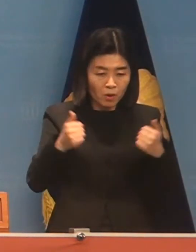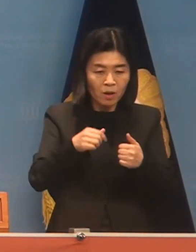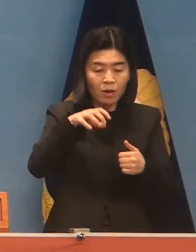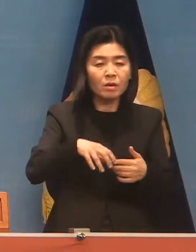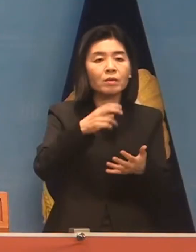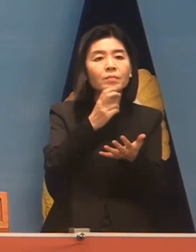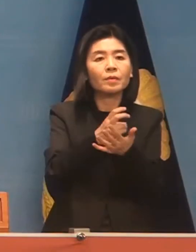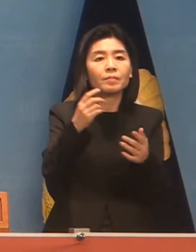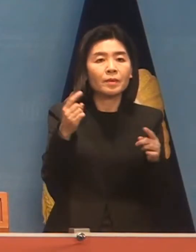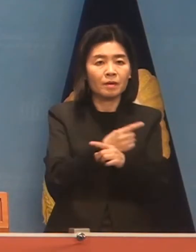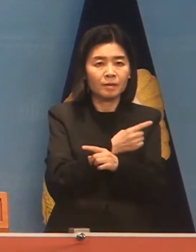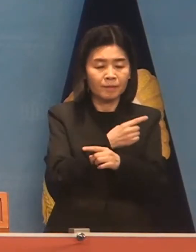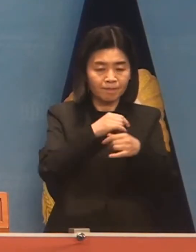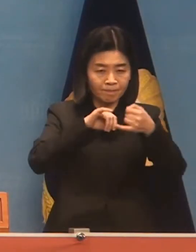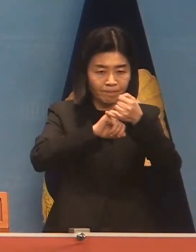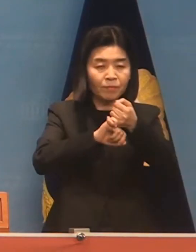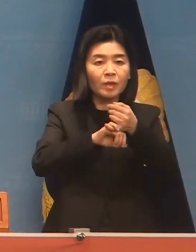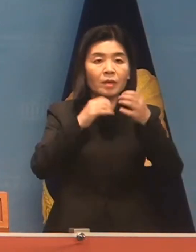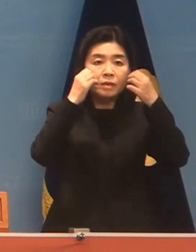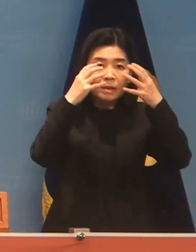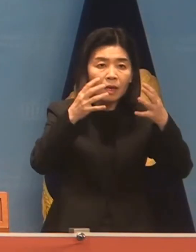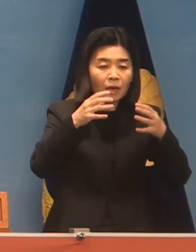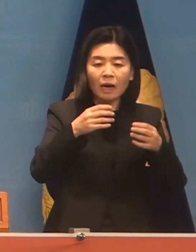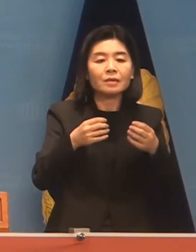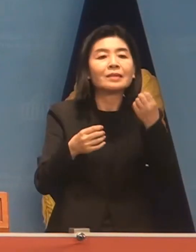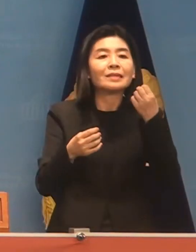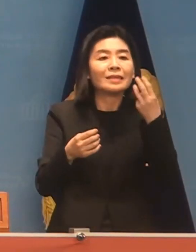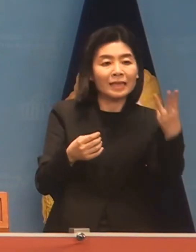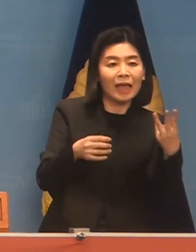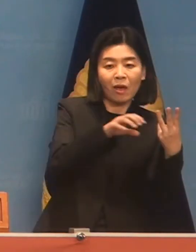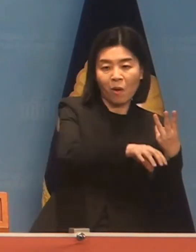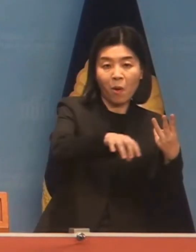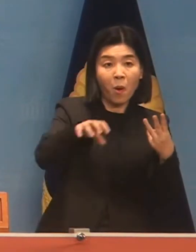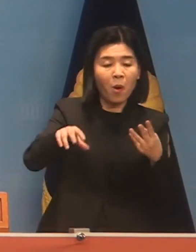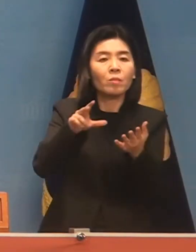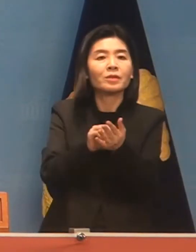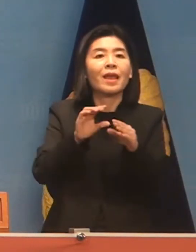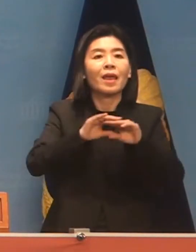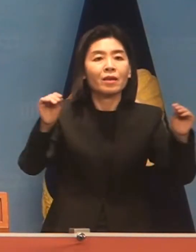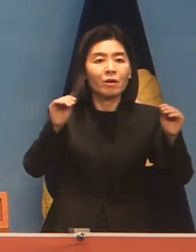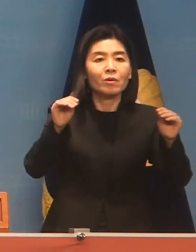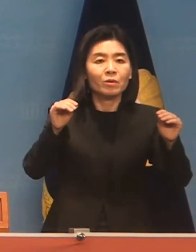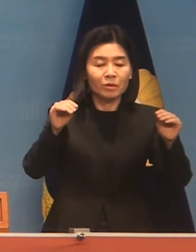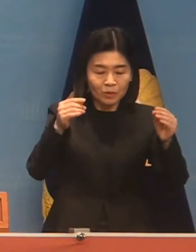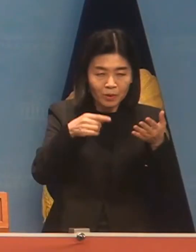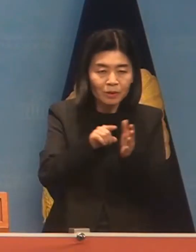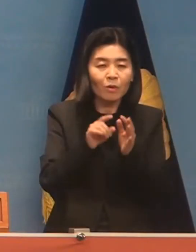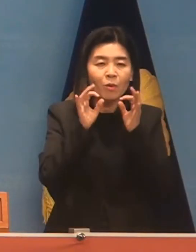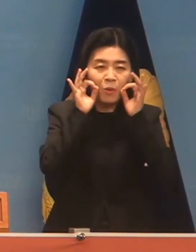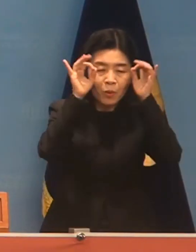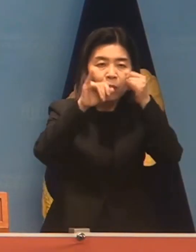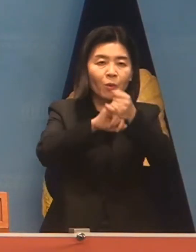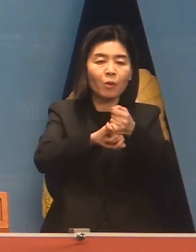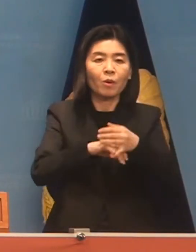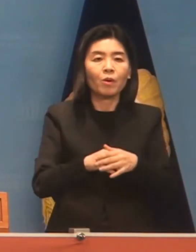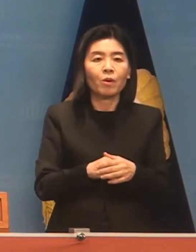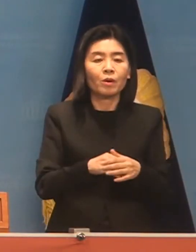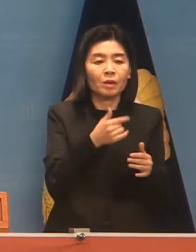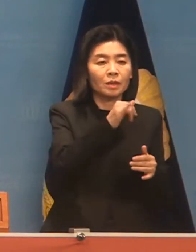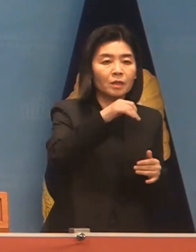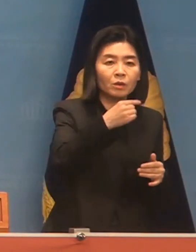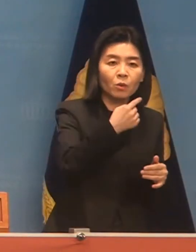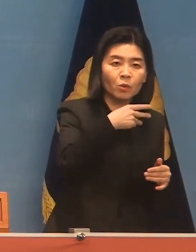제도적 개선을 과제로 안고 새 사업장 문제를 해결하도록 최선을 다하겠습니다. 끝으로